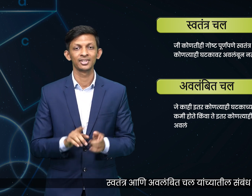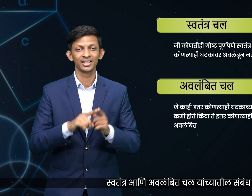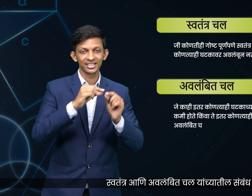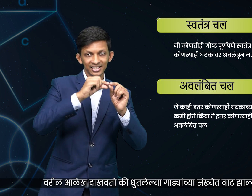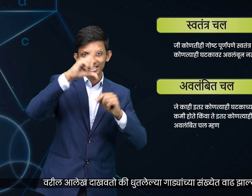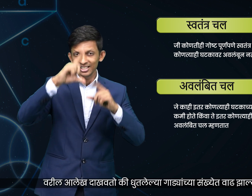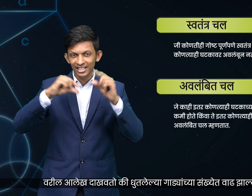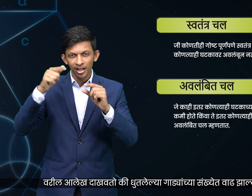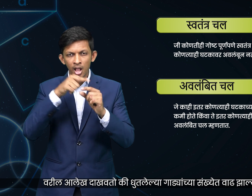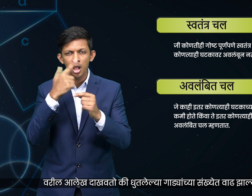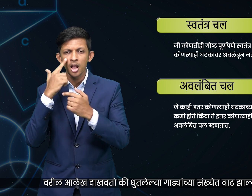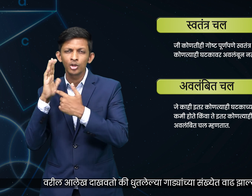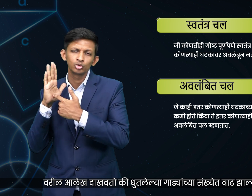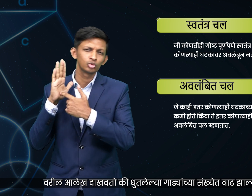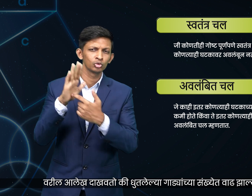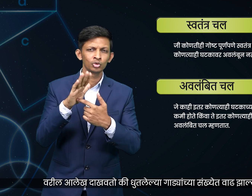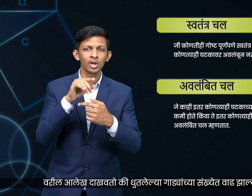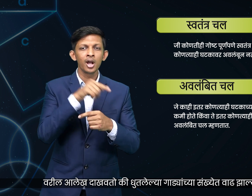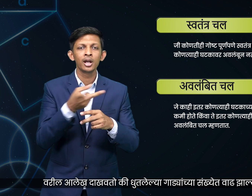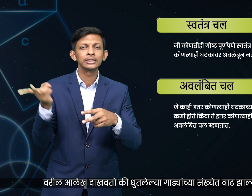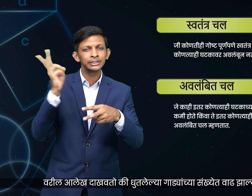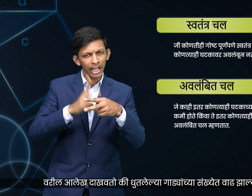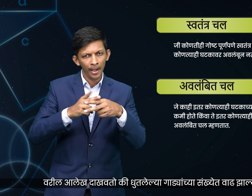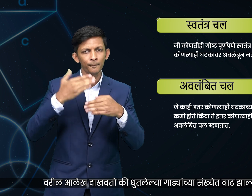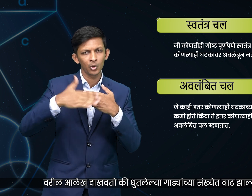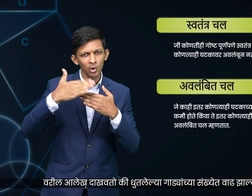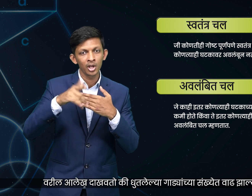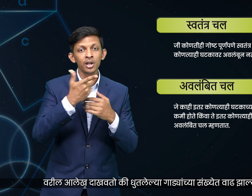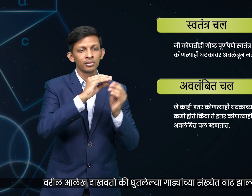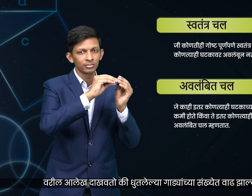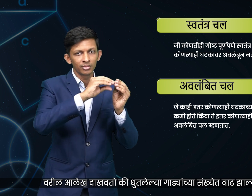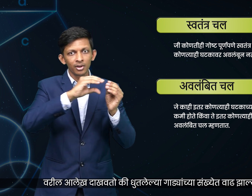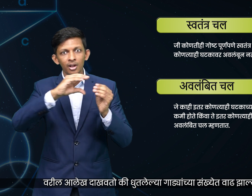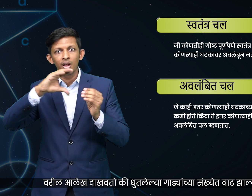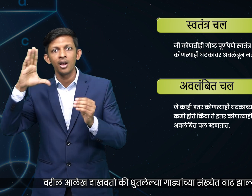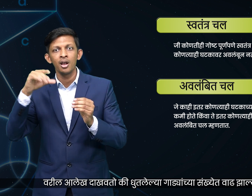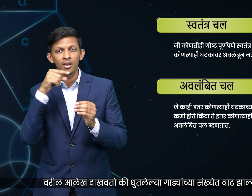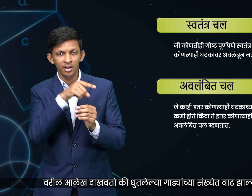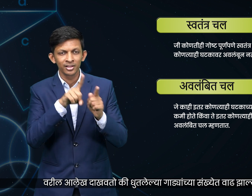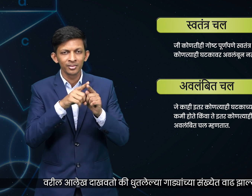वरील आलेख दाखवतो की धुतलेल्या गाड्यांच्या संख्येत वाढ झाल्याने महसूल वाढेल.